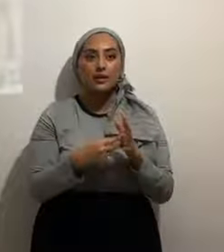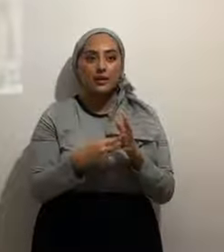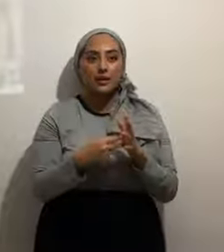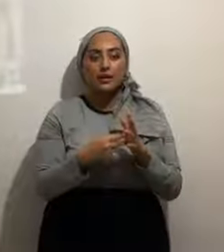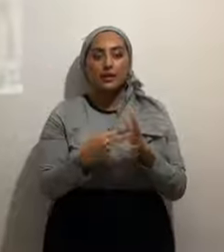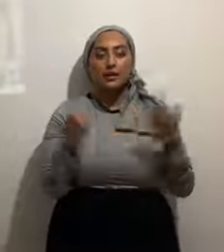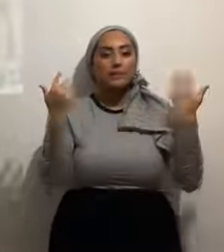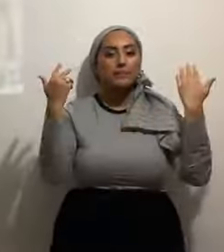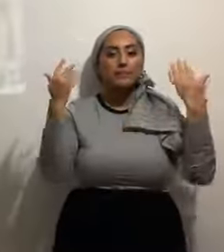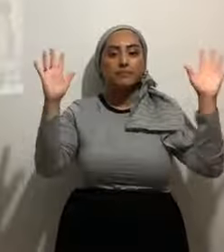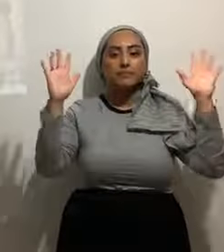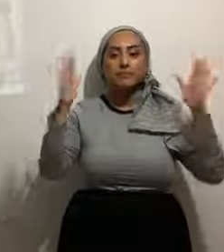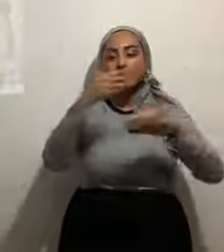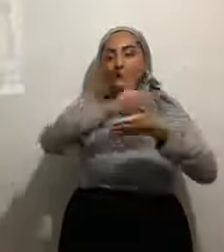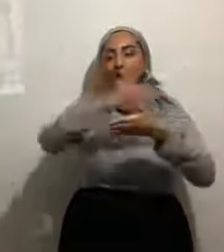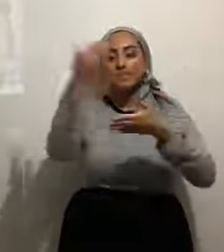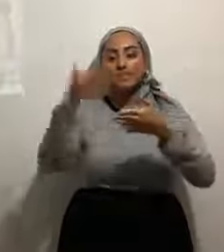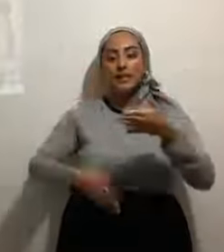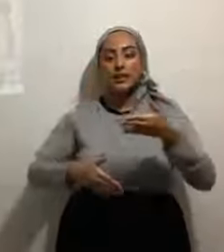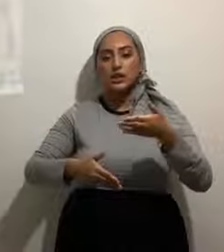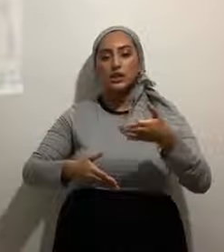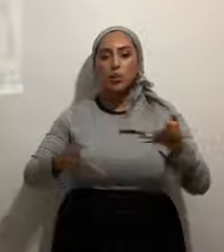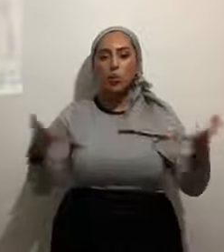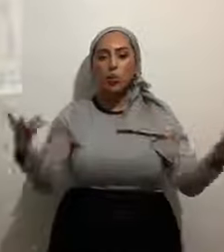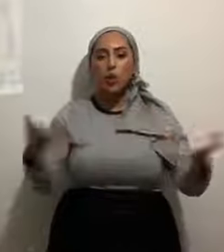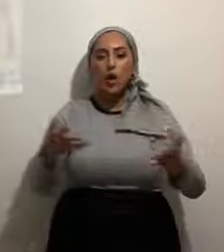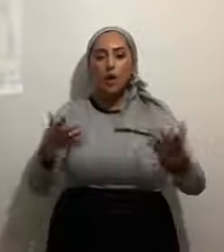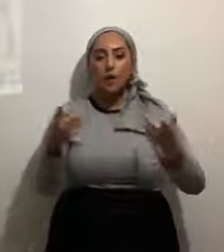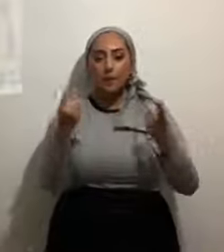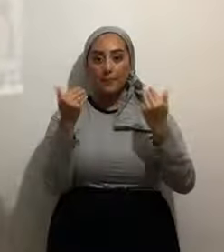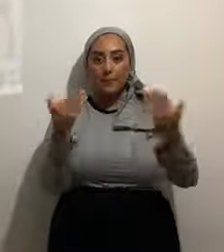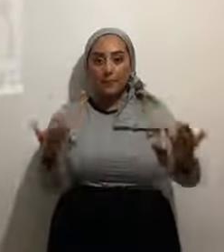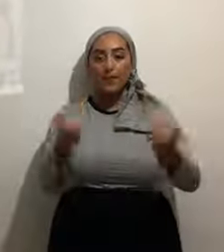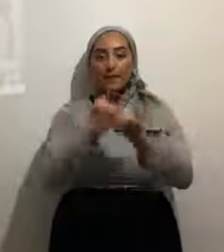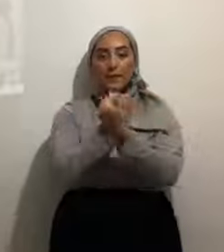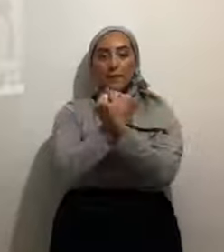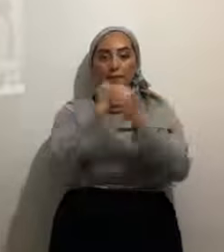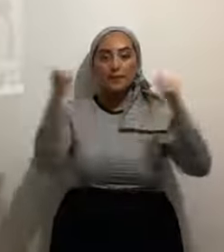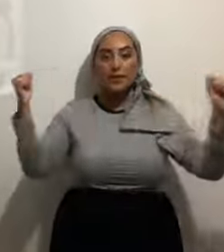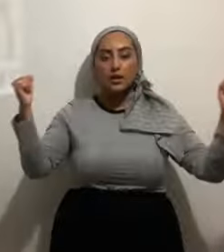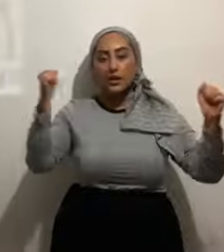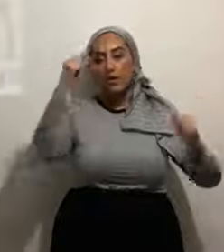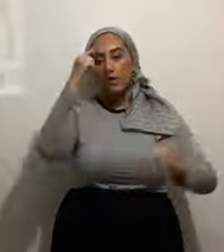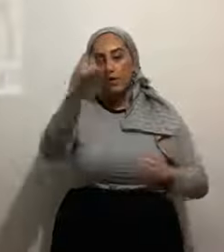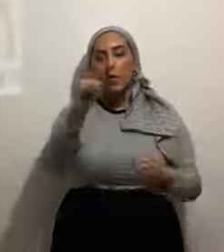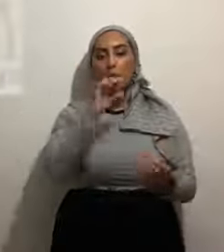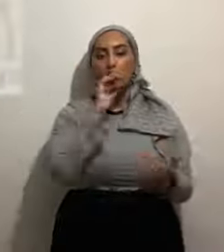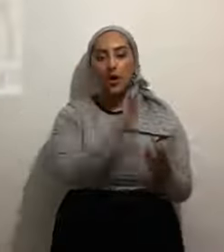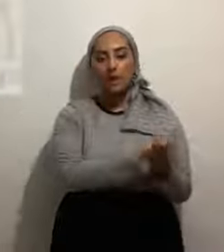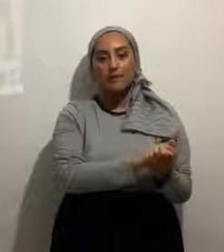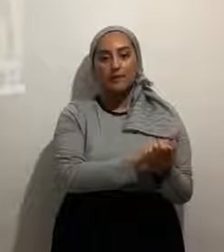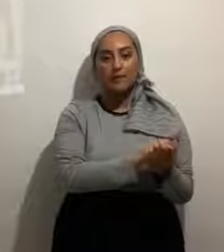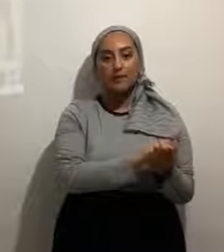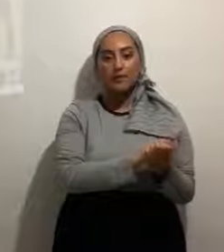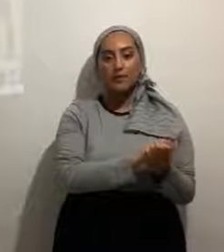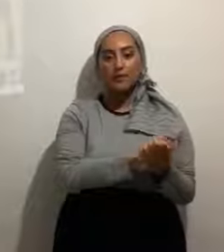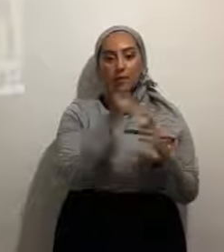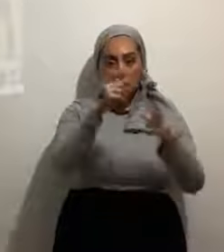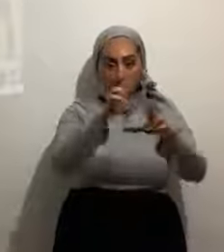terminado. ¿Qué? La obra redentora por la novia. ¿Estás listo para casarte con